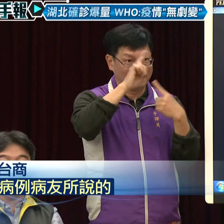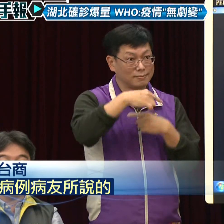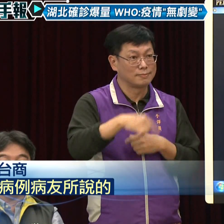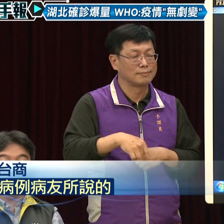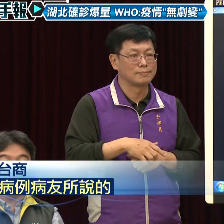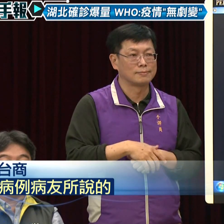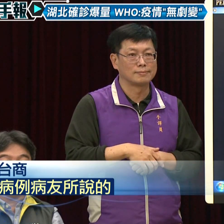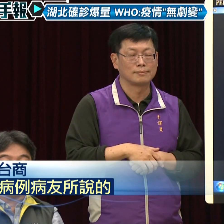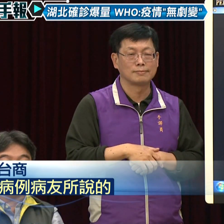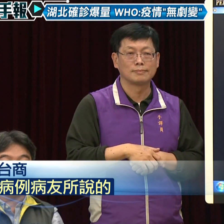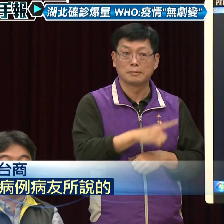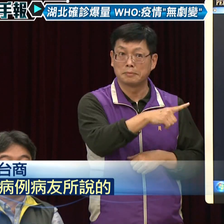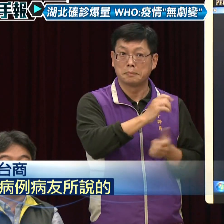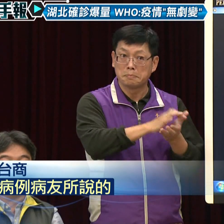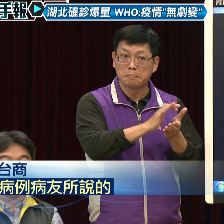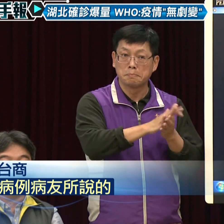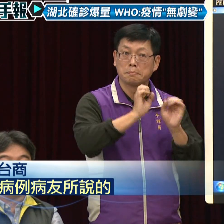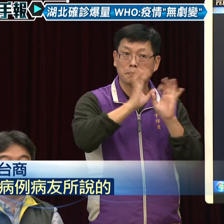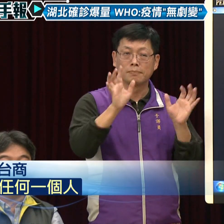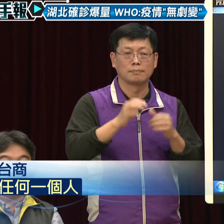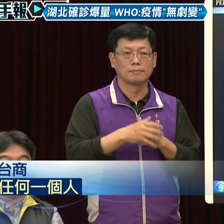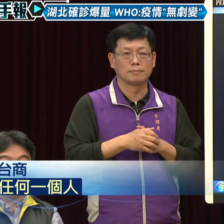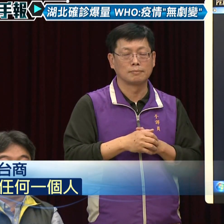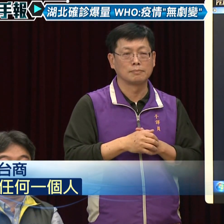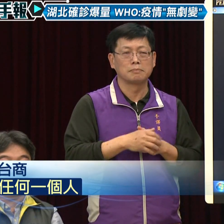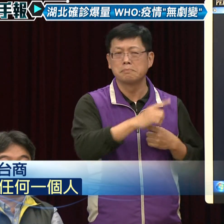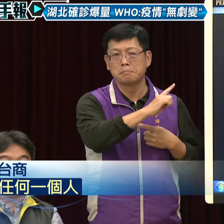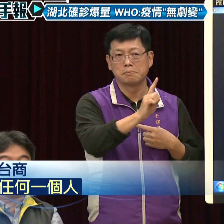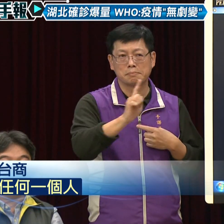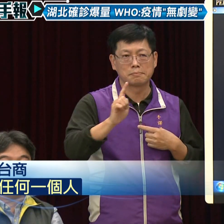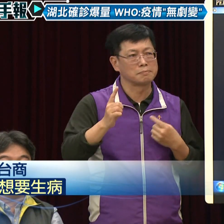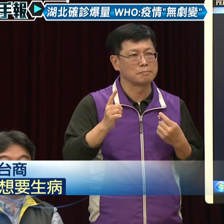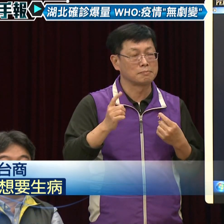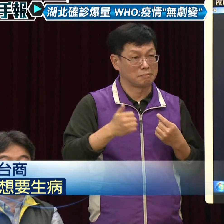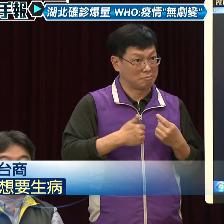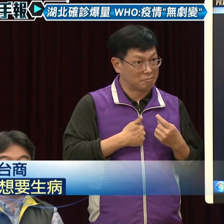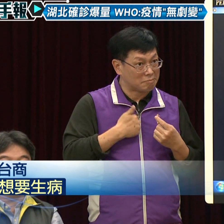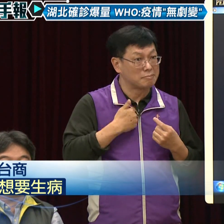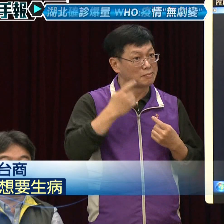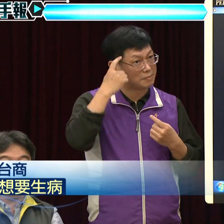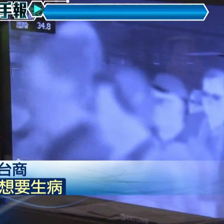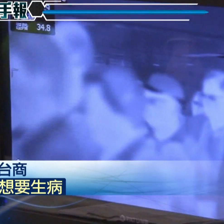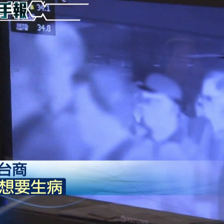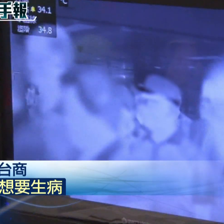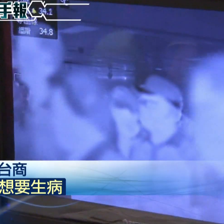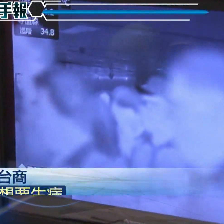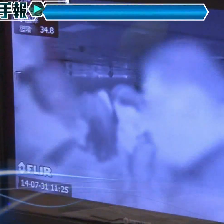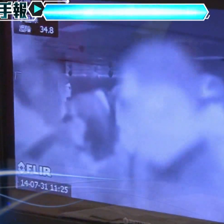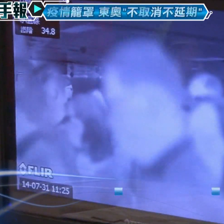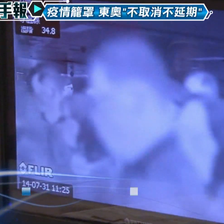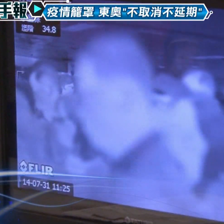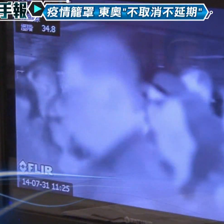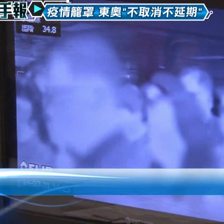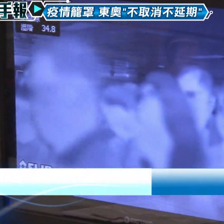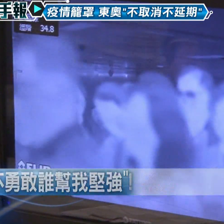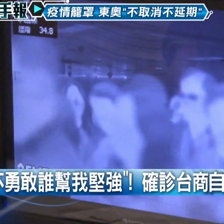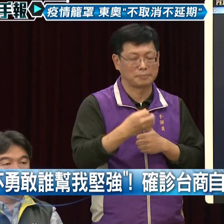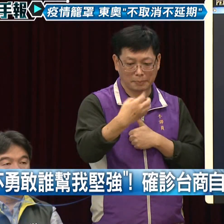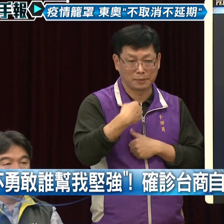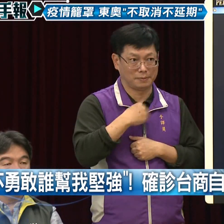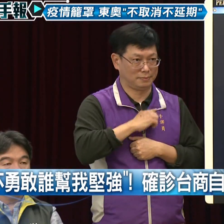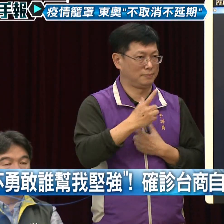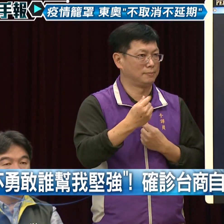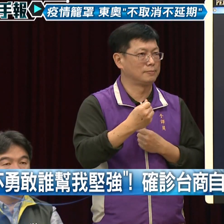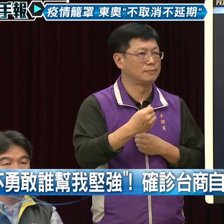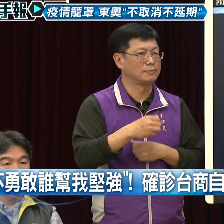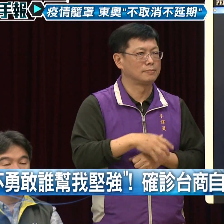的病友所说了，没有任何一个人真的想要生病。 从确诊武汉肺炎的晴天霹雳，到